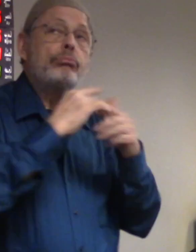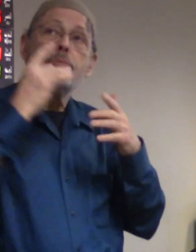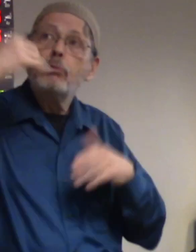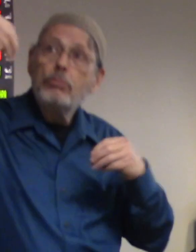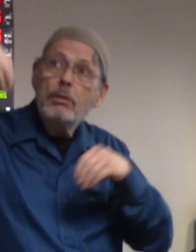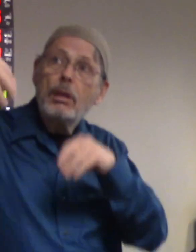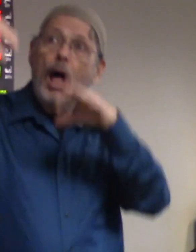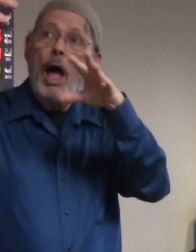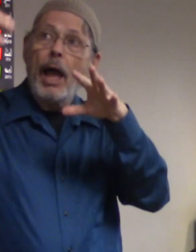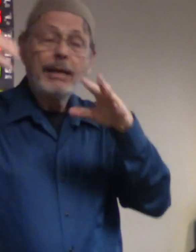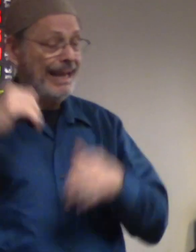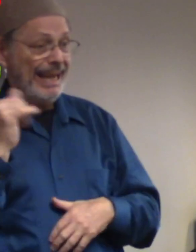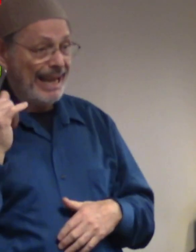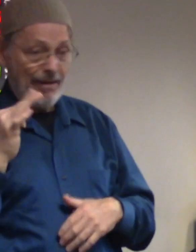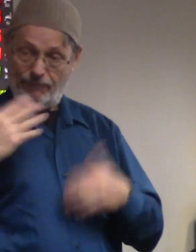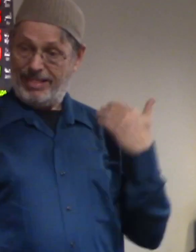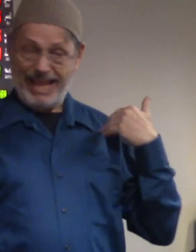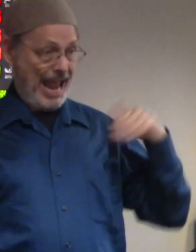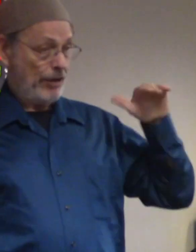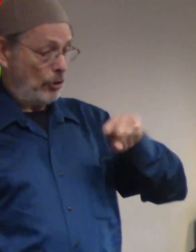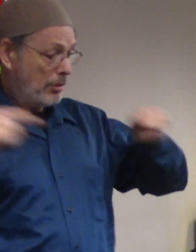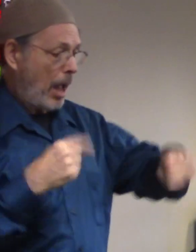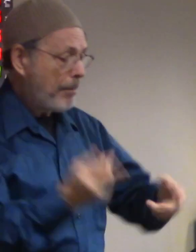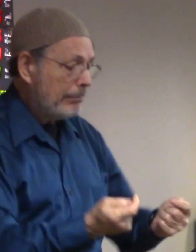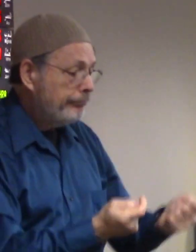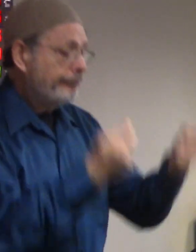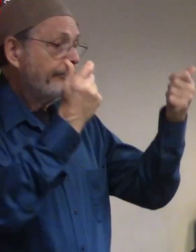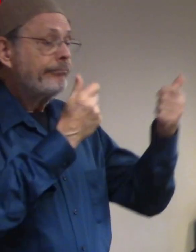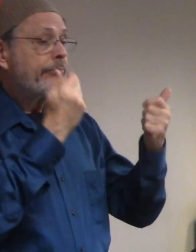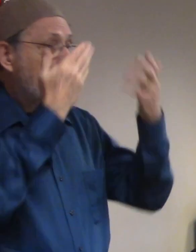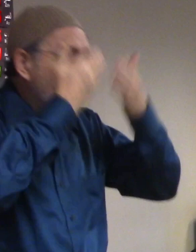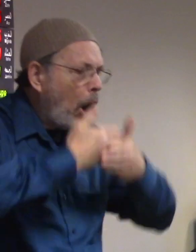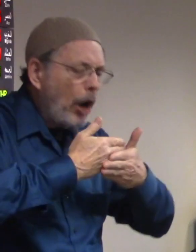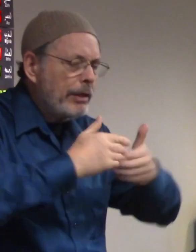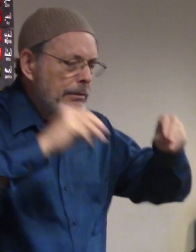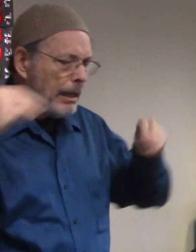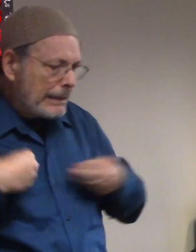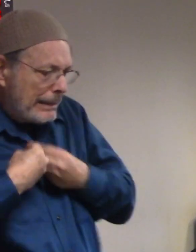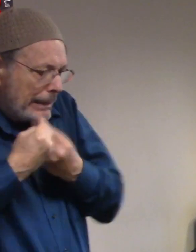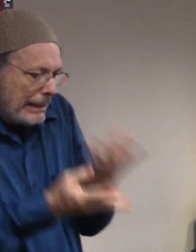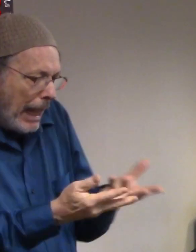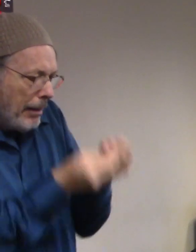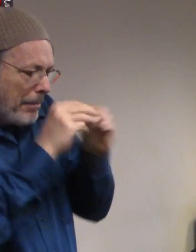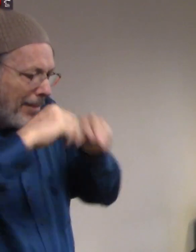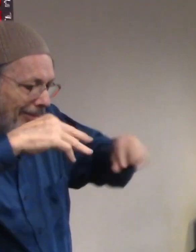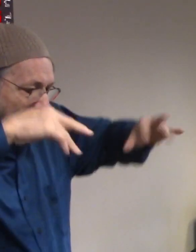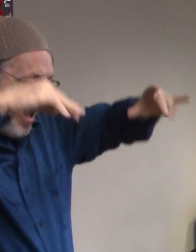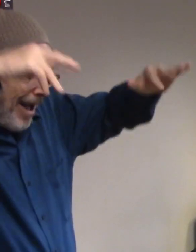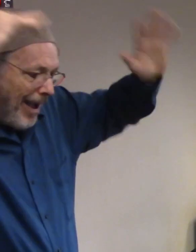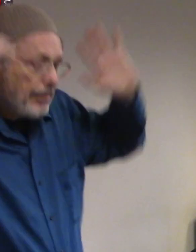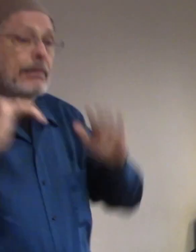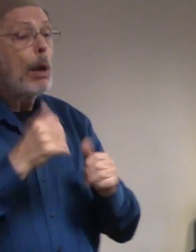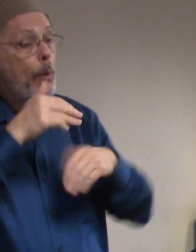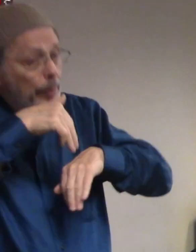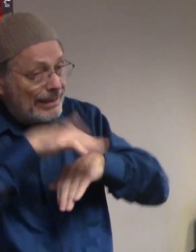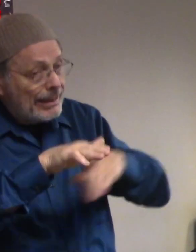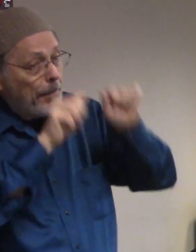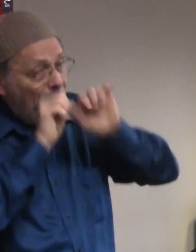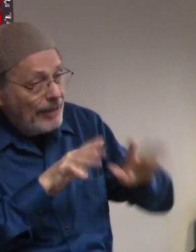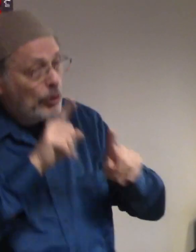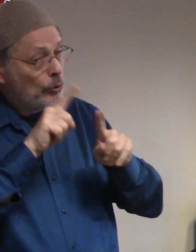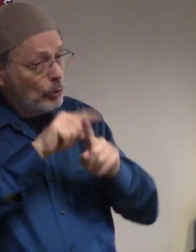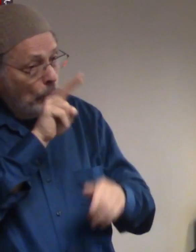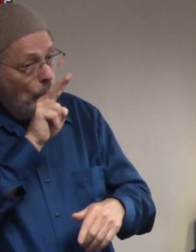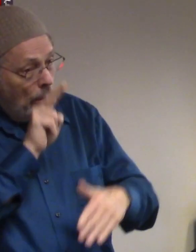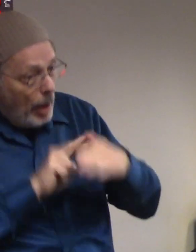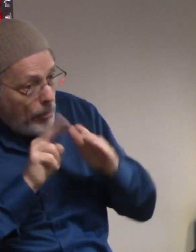his angels' blessings are removing you from darkness and bringing you into light, then sending blessings on the Prophet ﷺ says what? Man salla